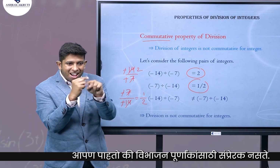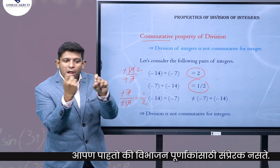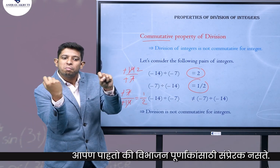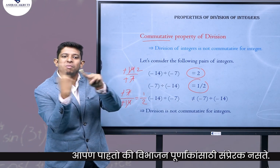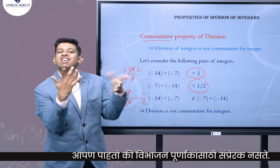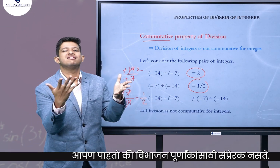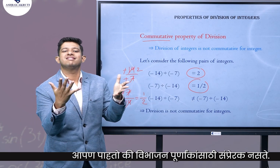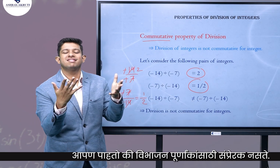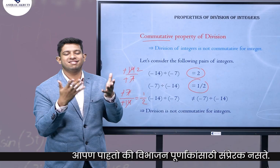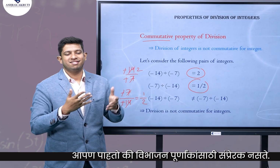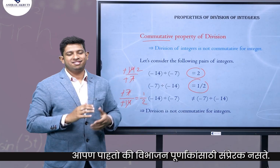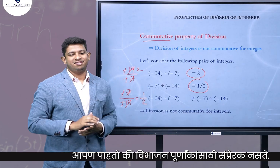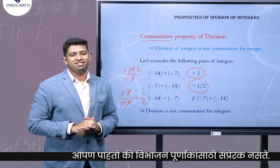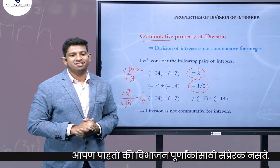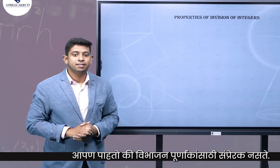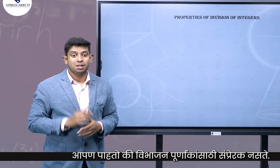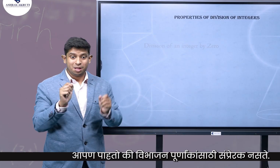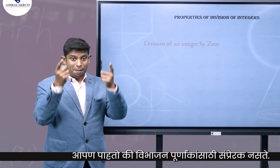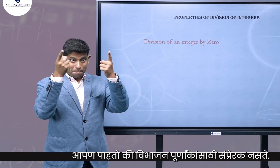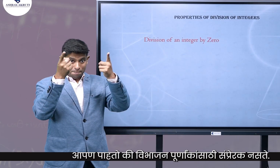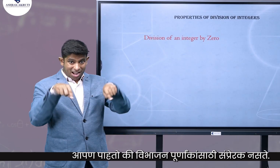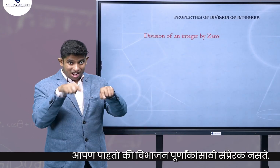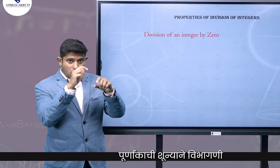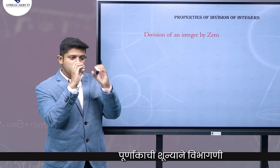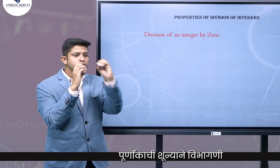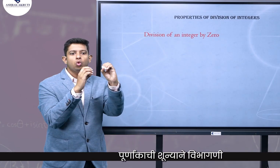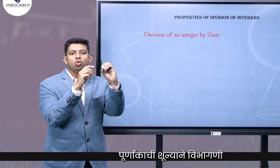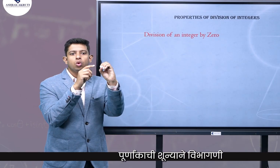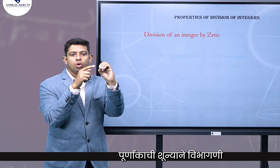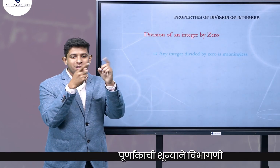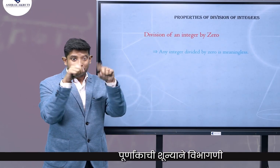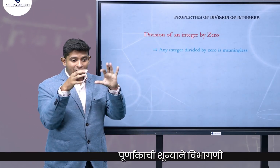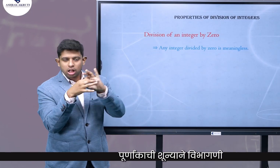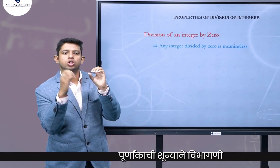विभाजन पूर्णांकासाठी संप्रेरक नसते. पूर्णांकाची शून्याने विभागणी.